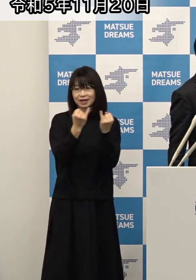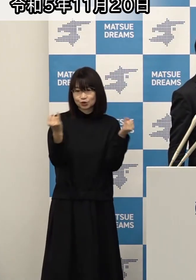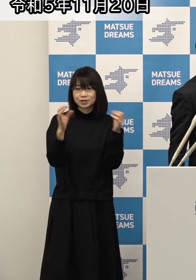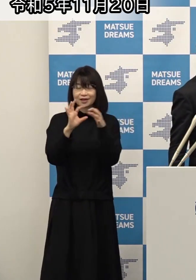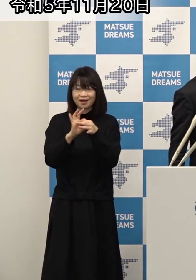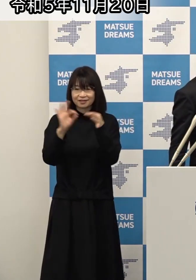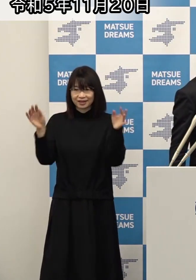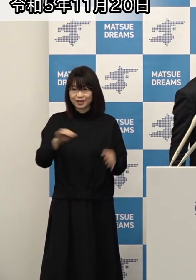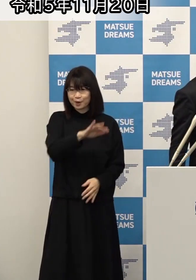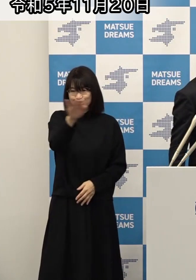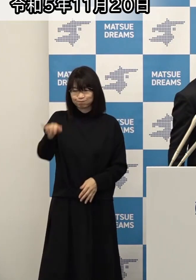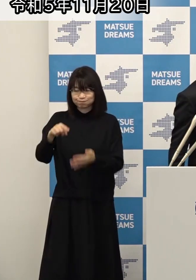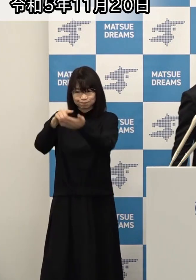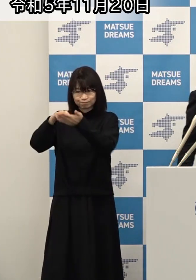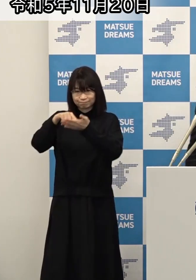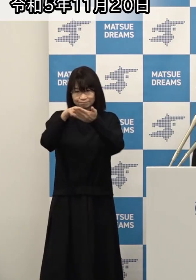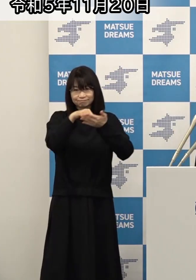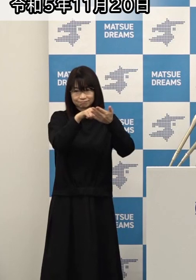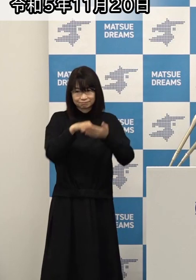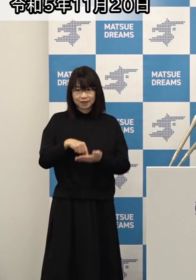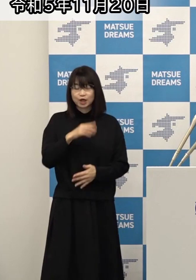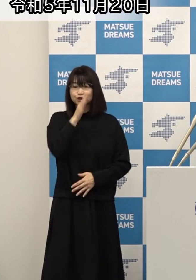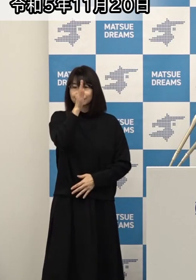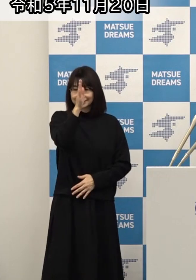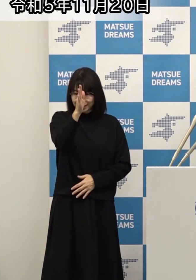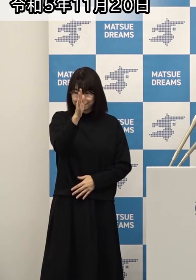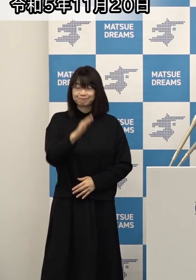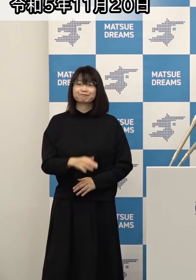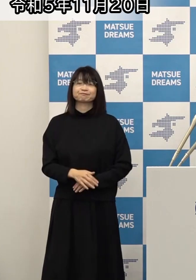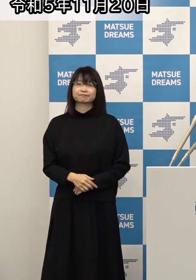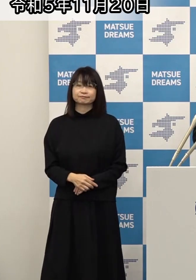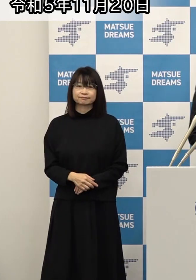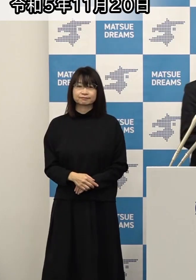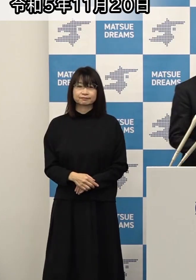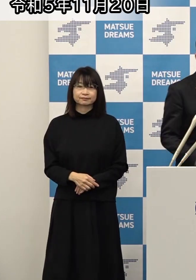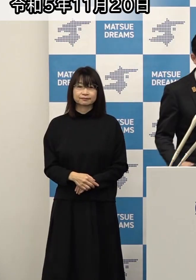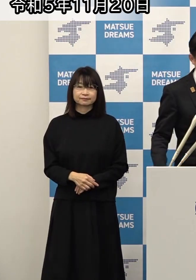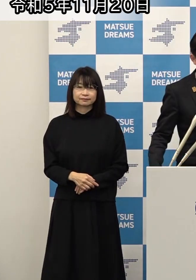応募ください。改めてランネットのエントリーはこちらになっております。